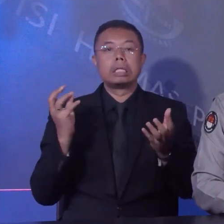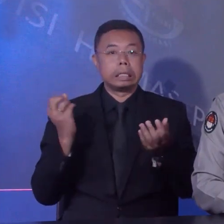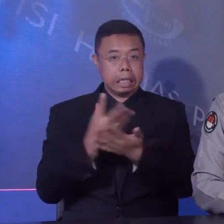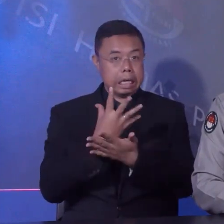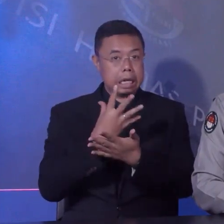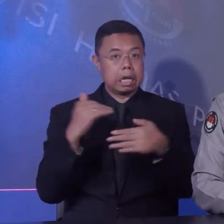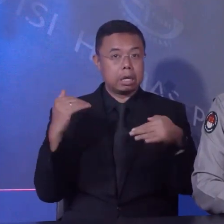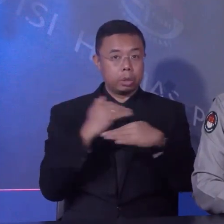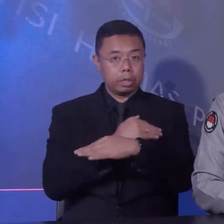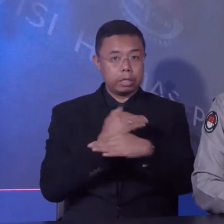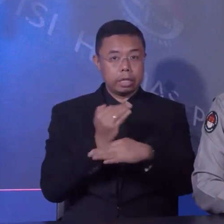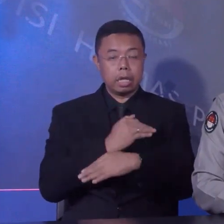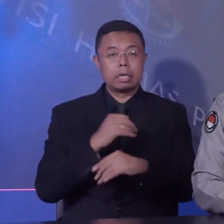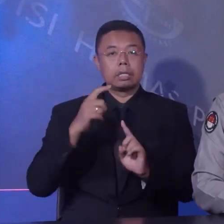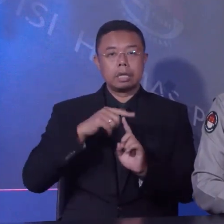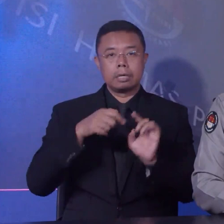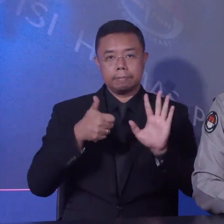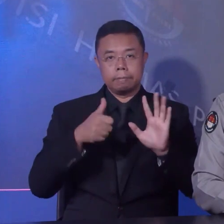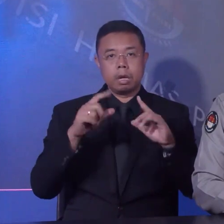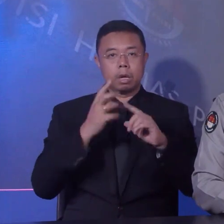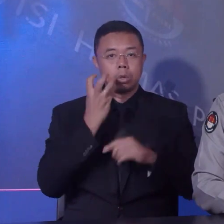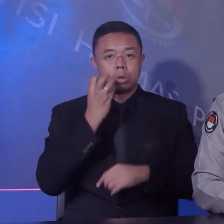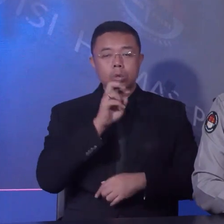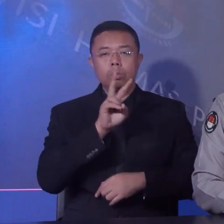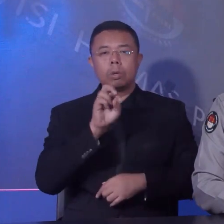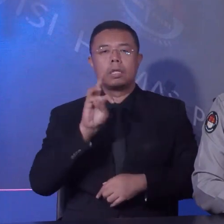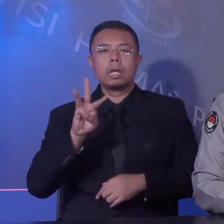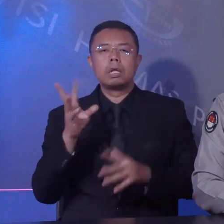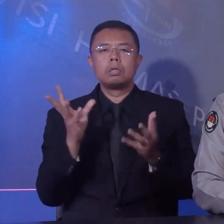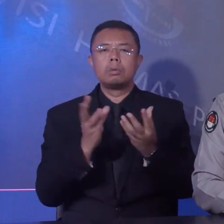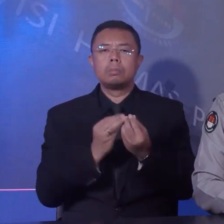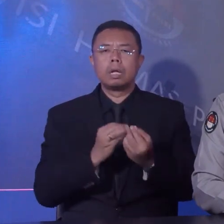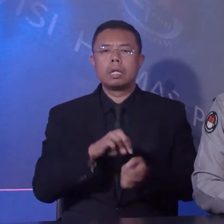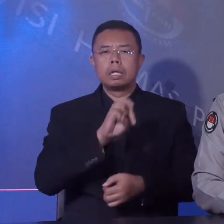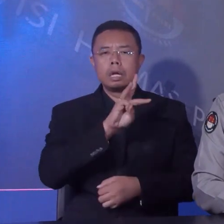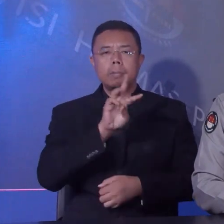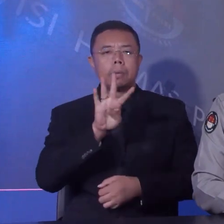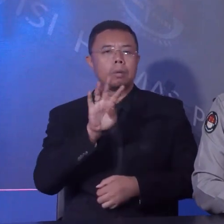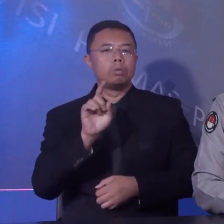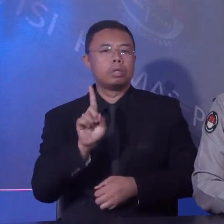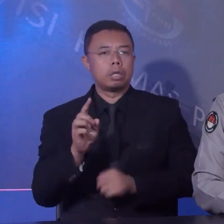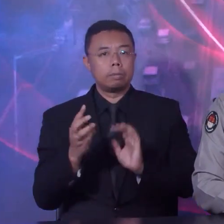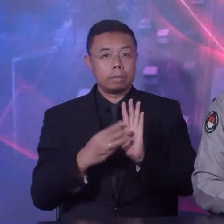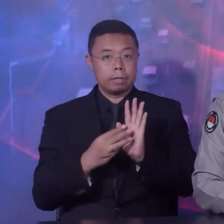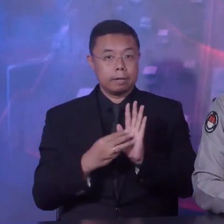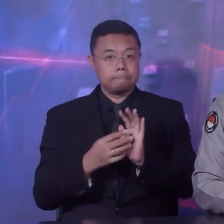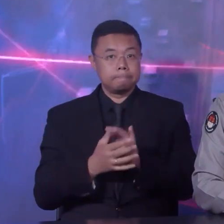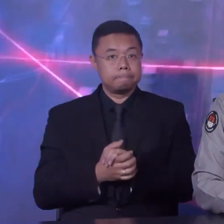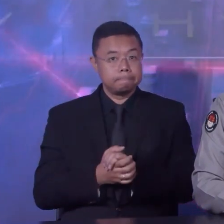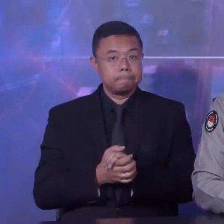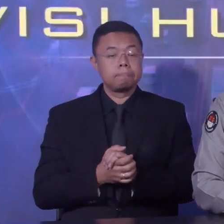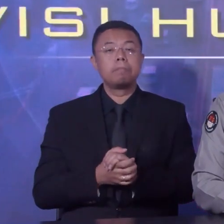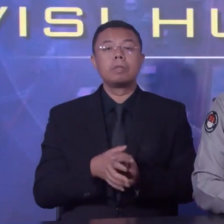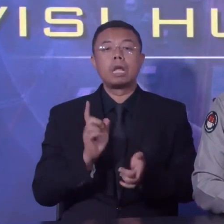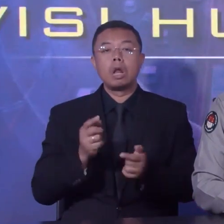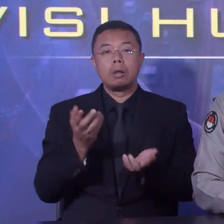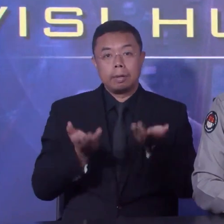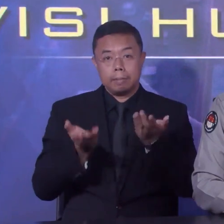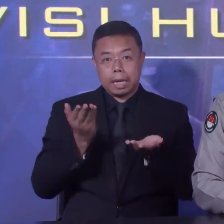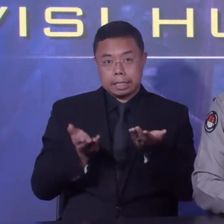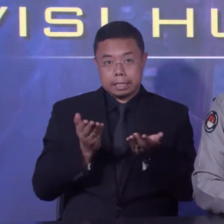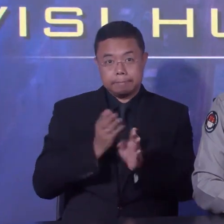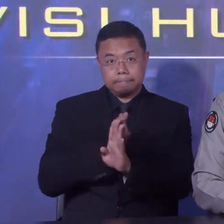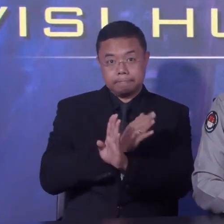Lakalantas yang terjadi pada tanggal 6 Agustus 2023 sebanyak 341 kejadian Apabila